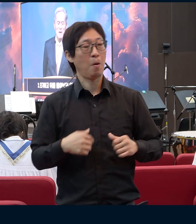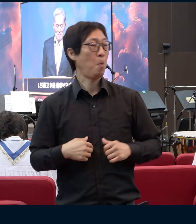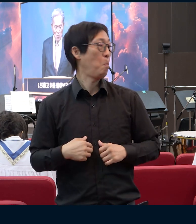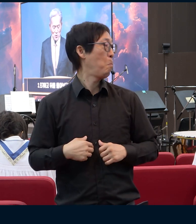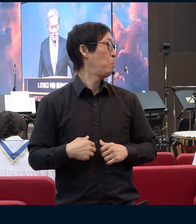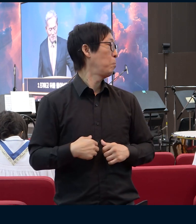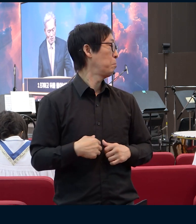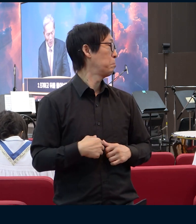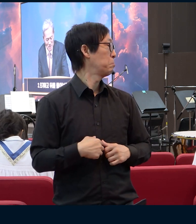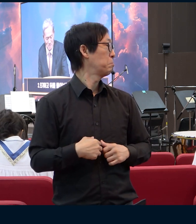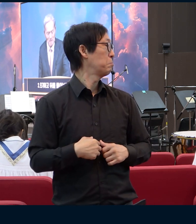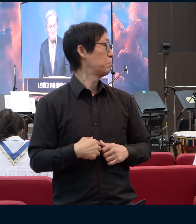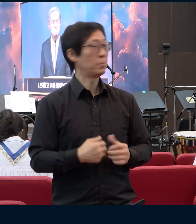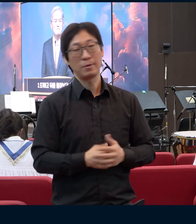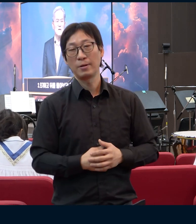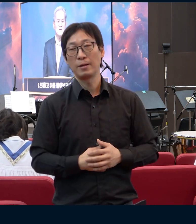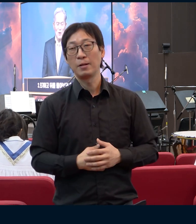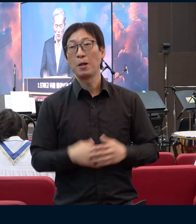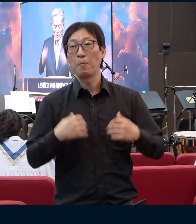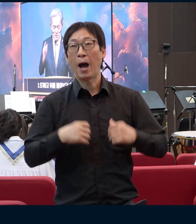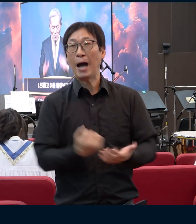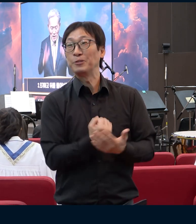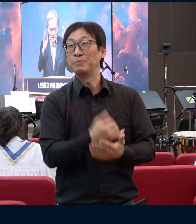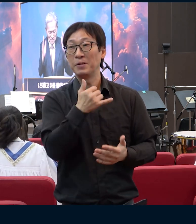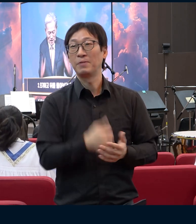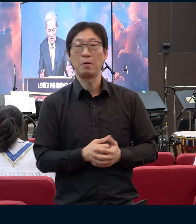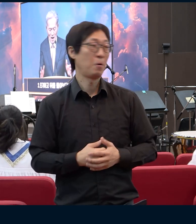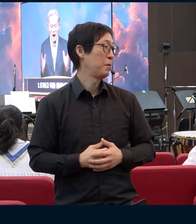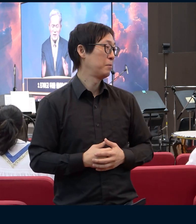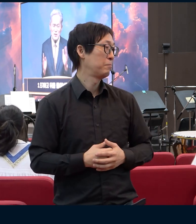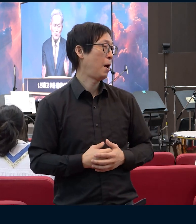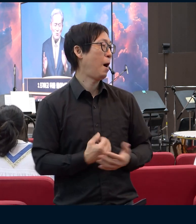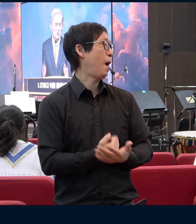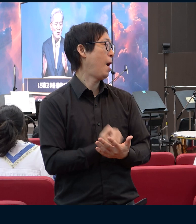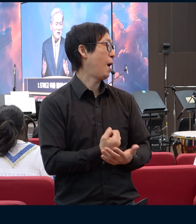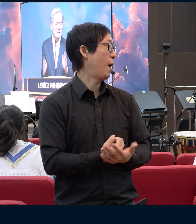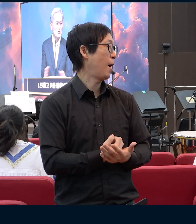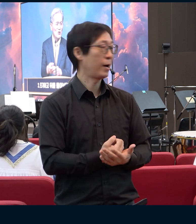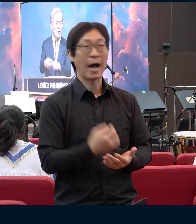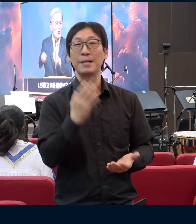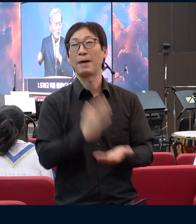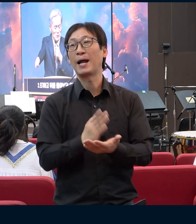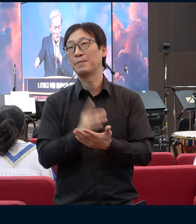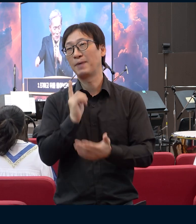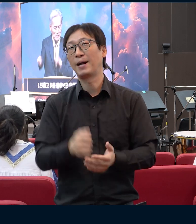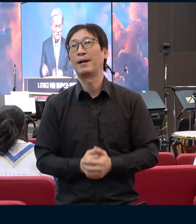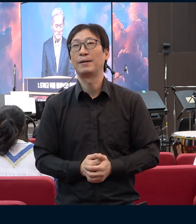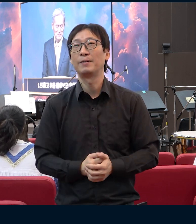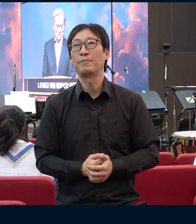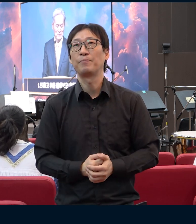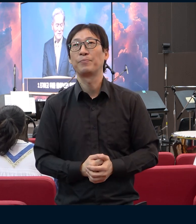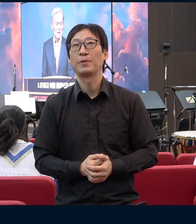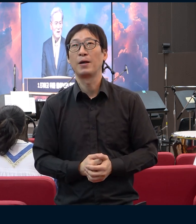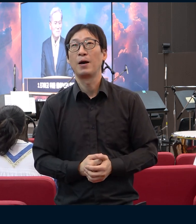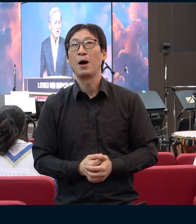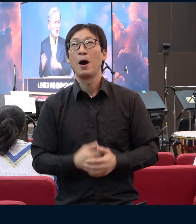된다. 포기했다고 했는데, 내려놨다고 했는데 아직도 미련의 끈이 연결되어